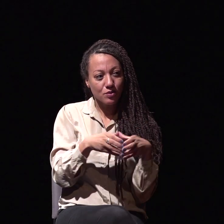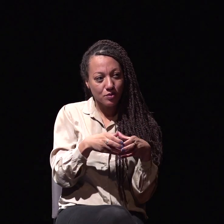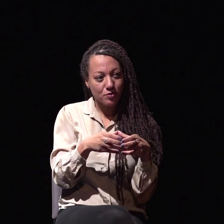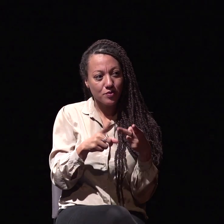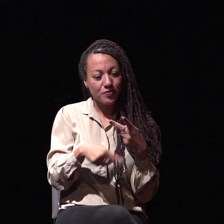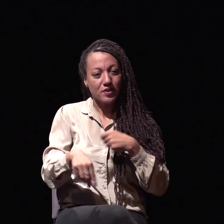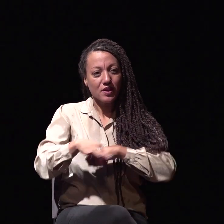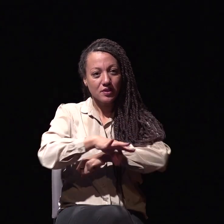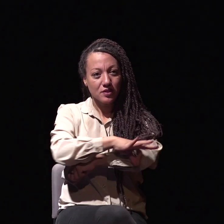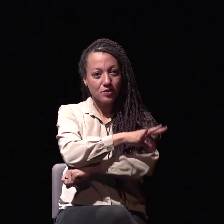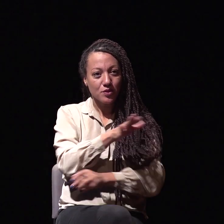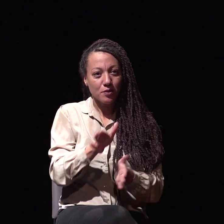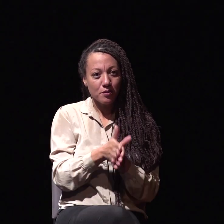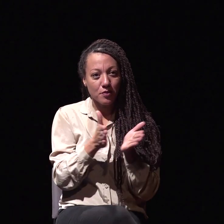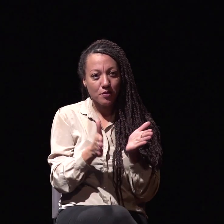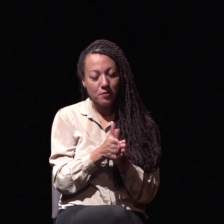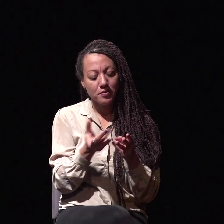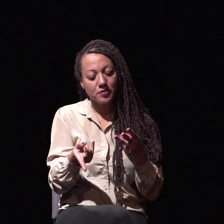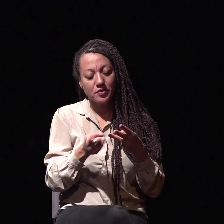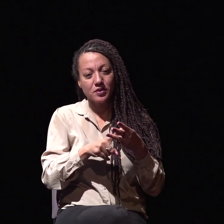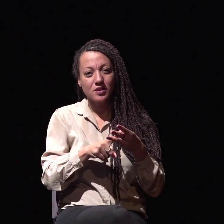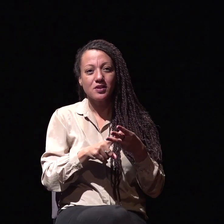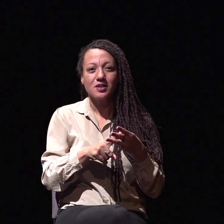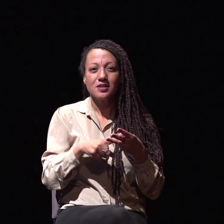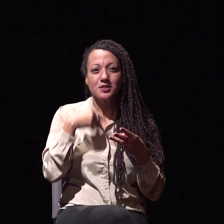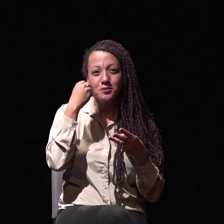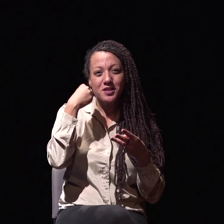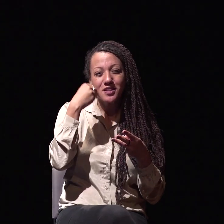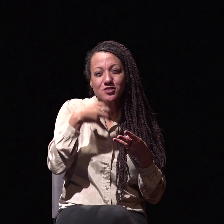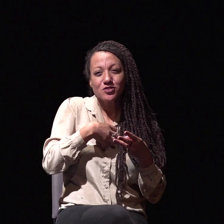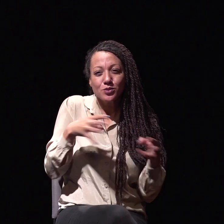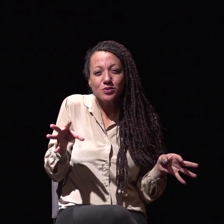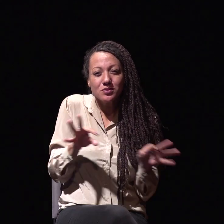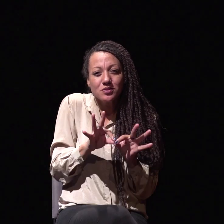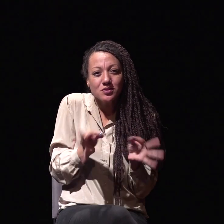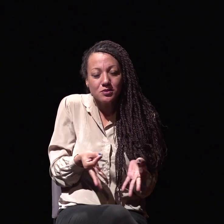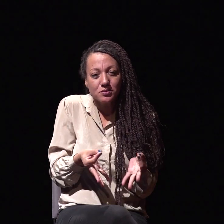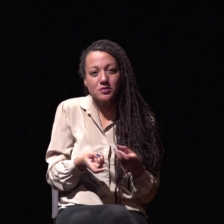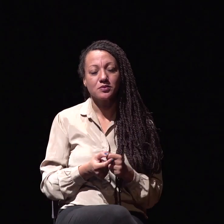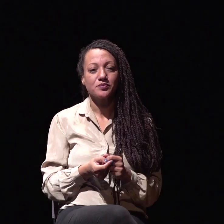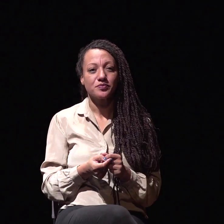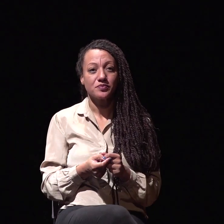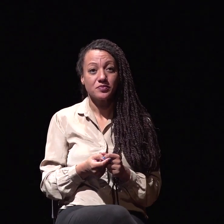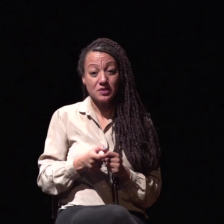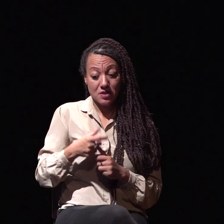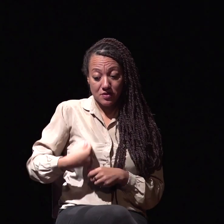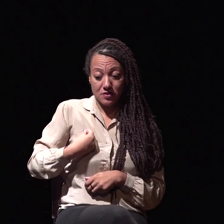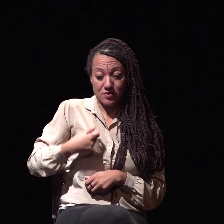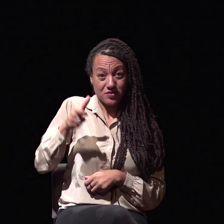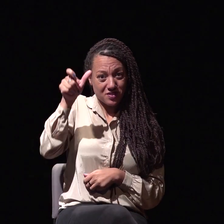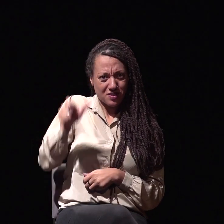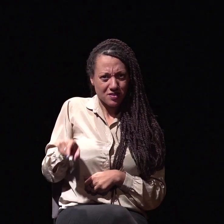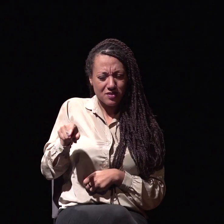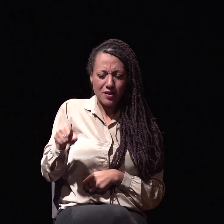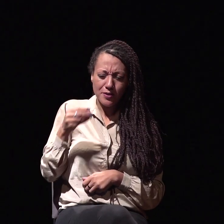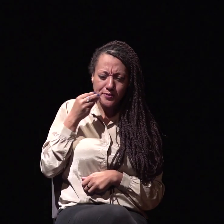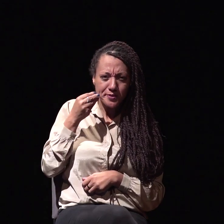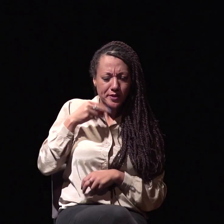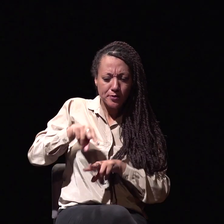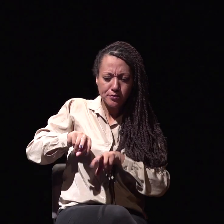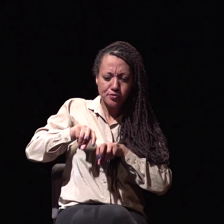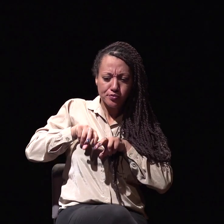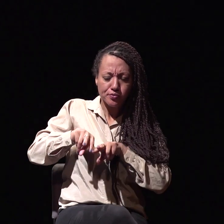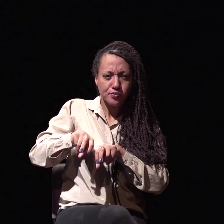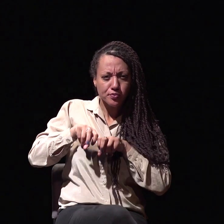a arquitetura pobre, a experiência da simplificação. Ao revisitarmos sua trajetória, procuro explorar as possibilidades